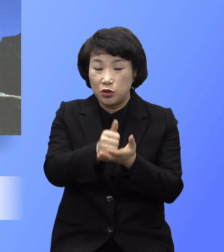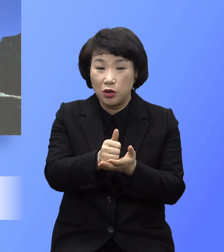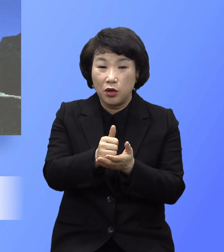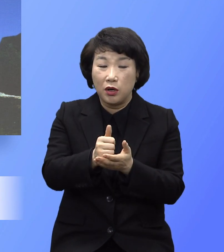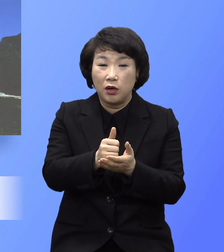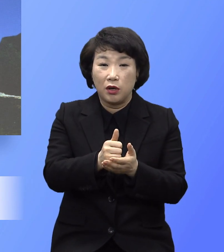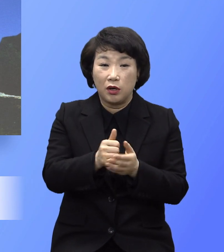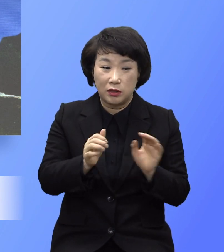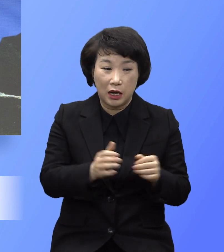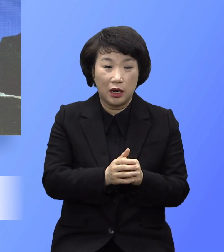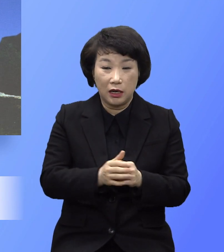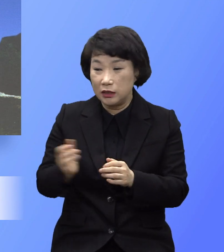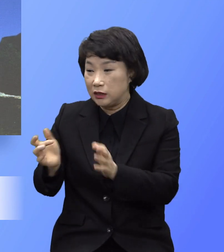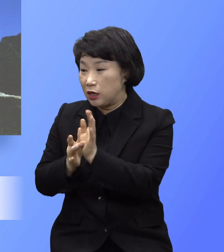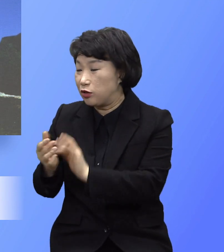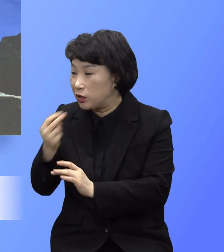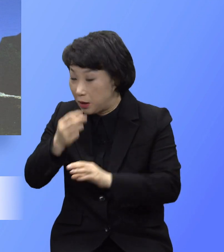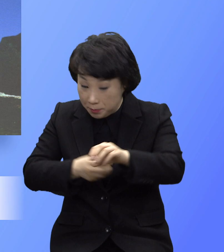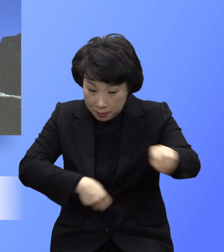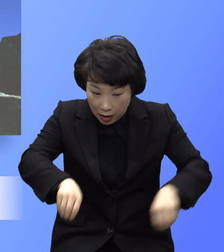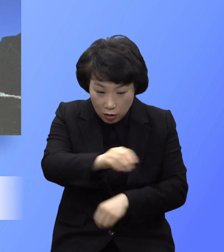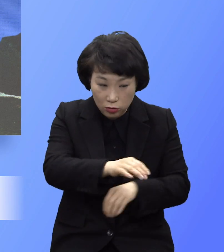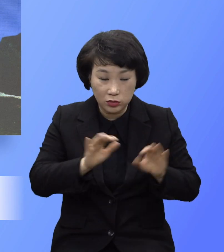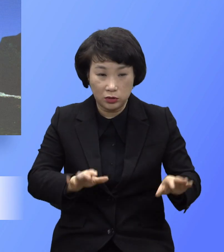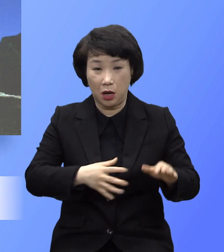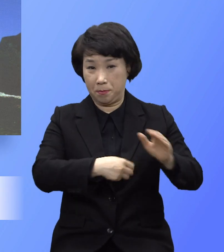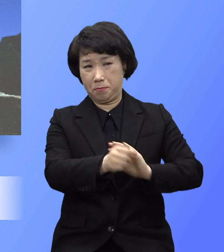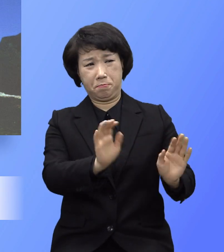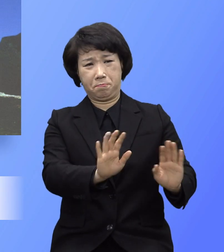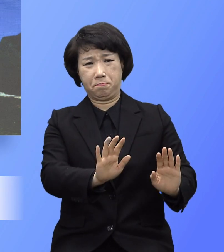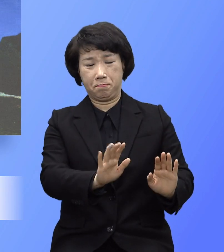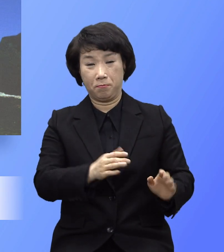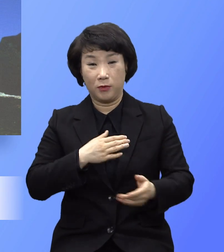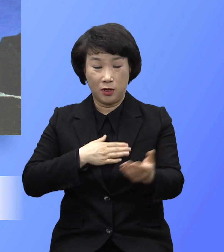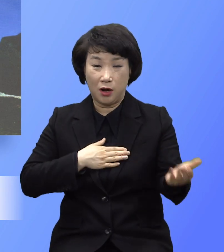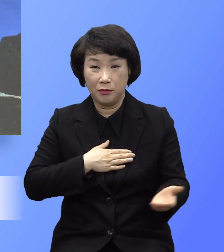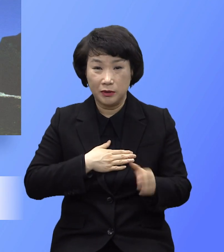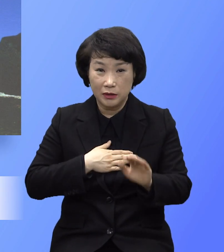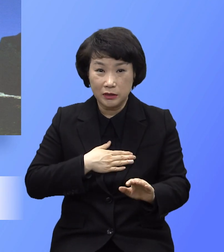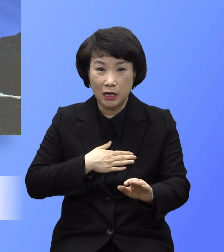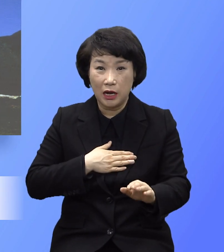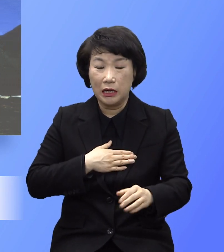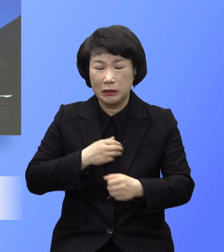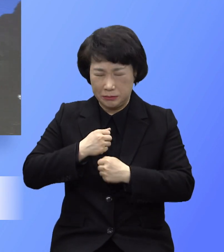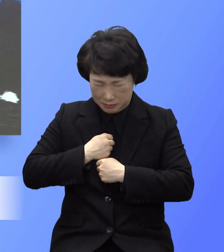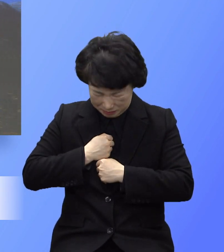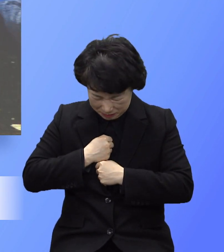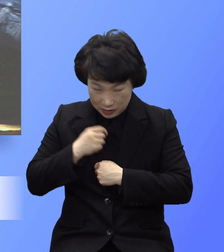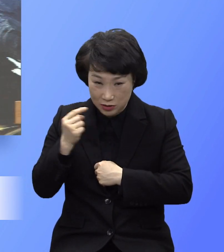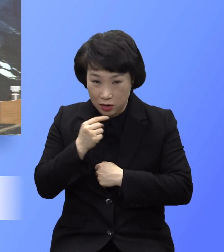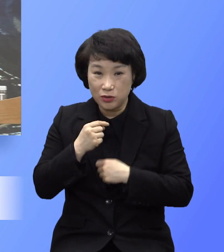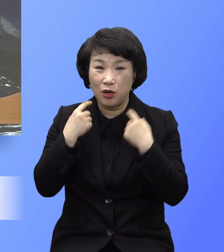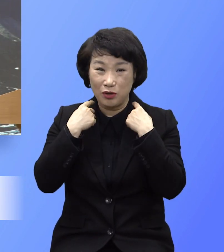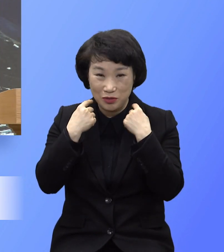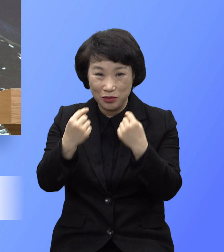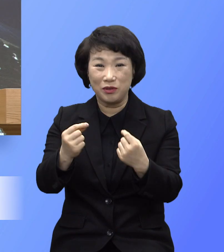예수의 생명으로 바꾼 이것을 빼앗기지 않기 위해서 철저하게 지켜가는 것이다, 이